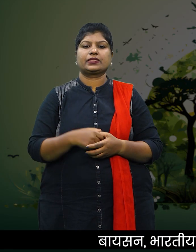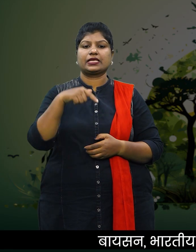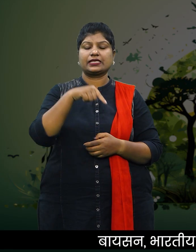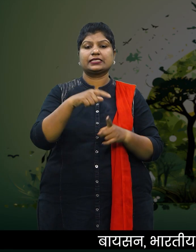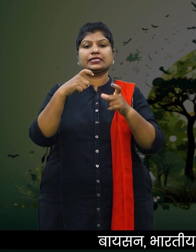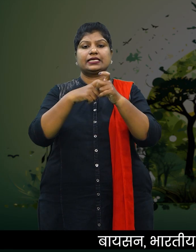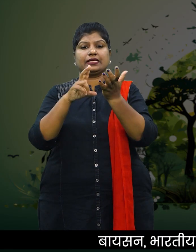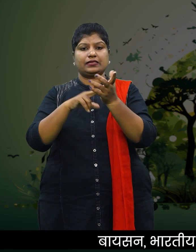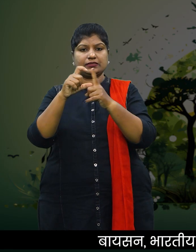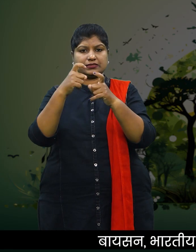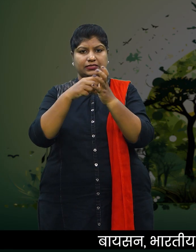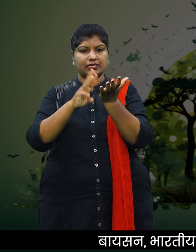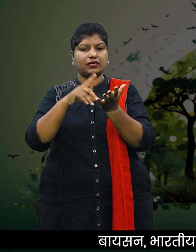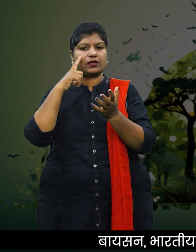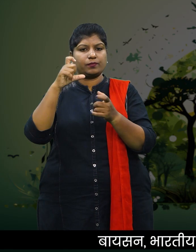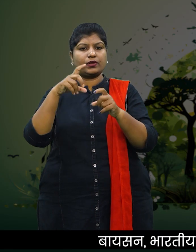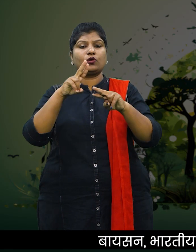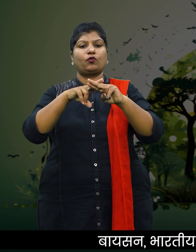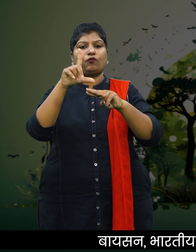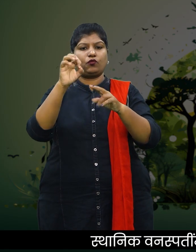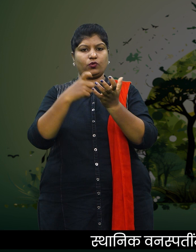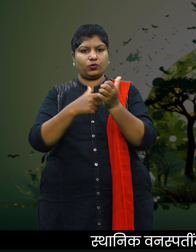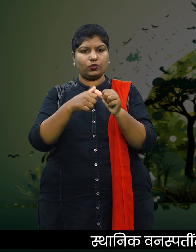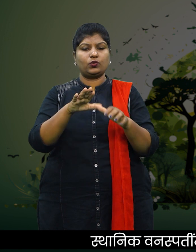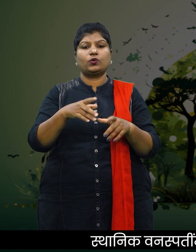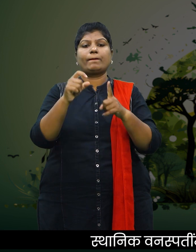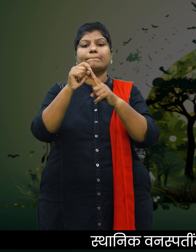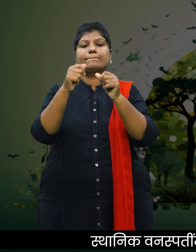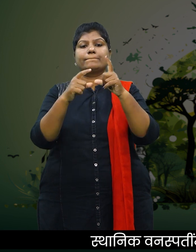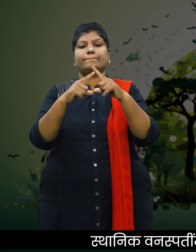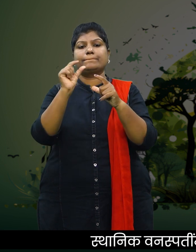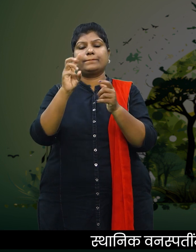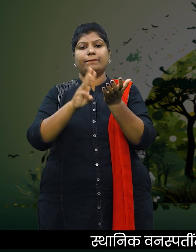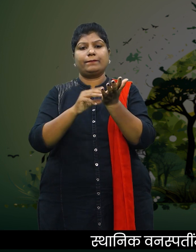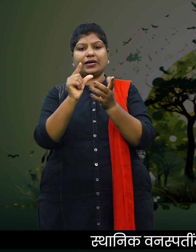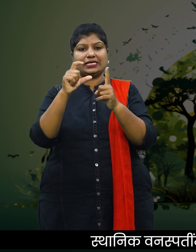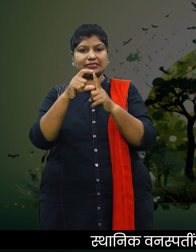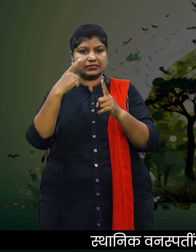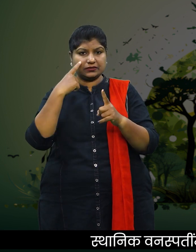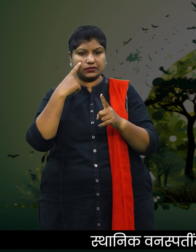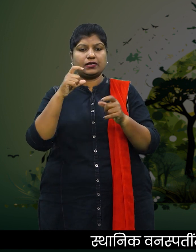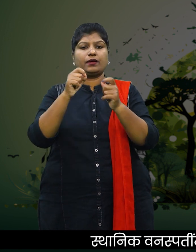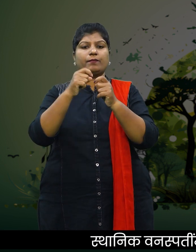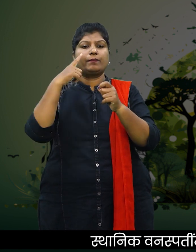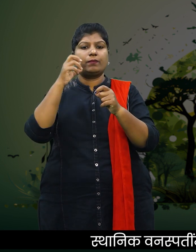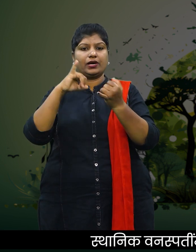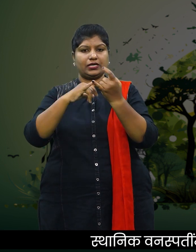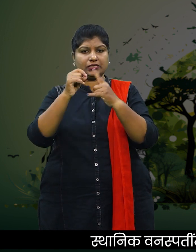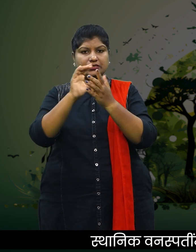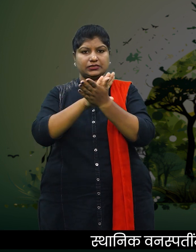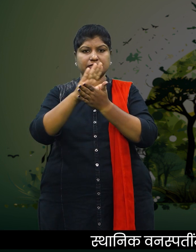बायसन भारतीय राक्षस गिलहरी बायोस्फिअर रिझर्व्हच्या स्थानिक वनस्पतींमध्ये सालची झाडे, जंगली आंब्याची झाडे